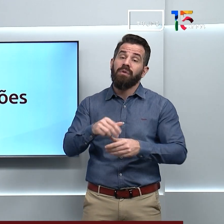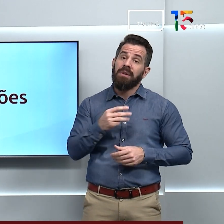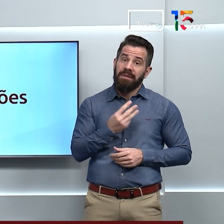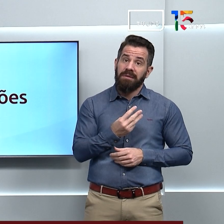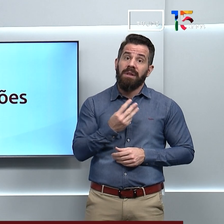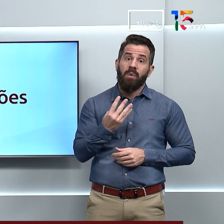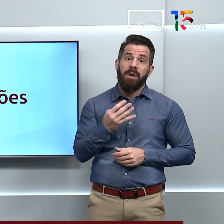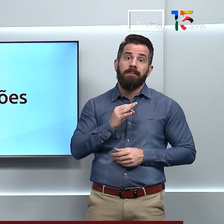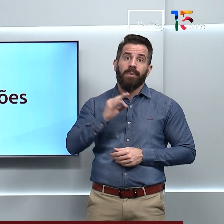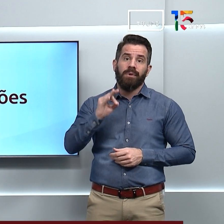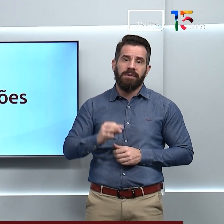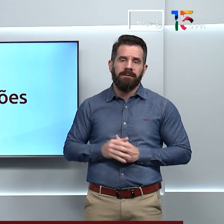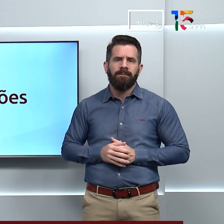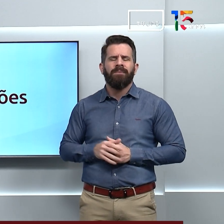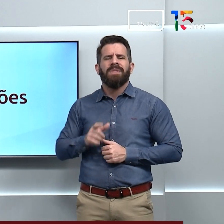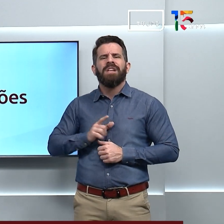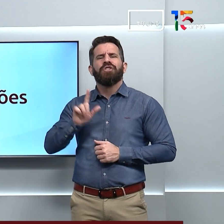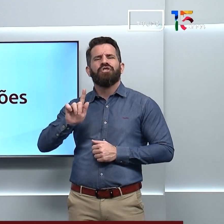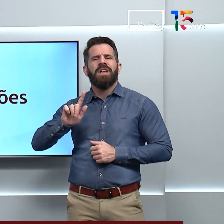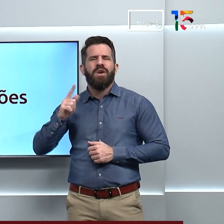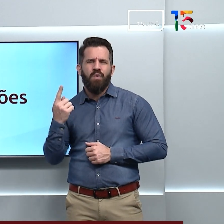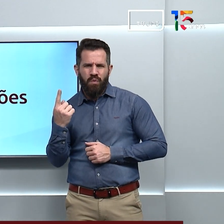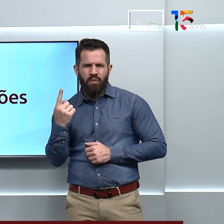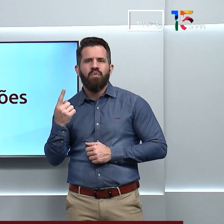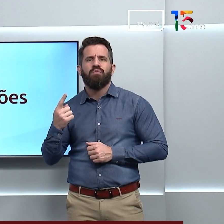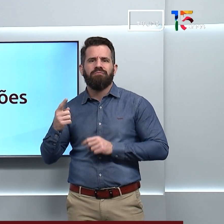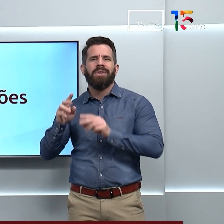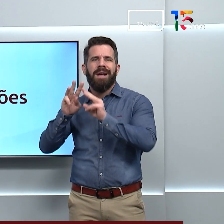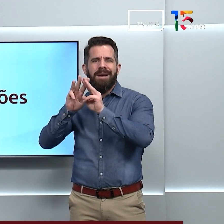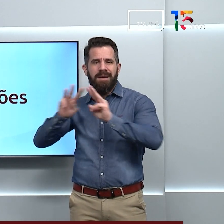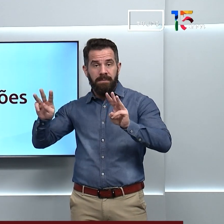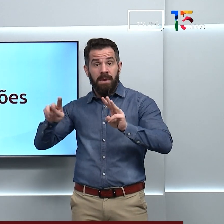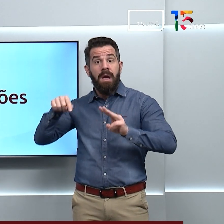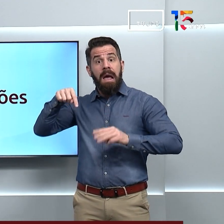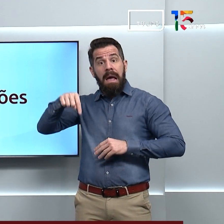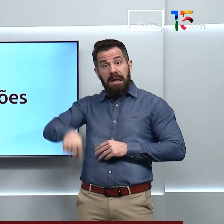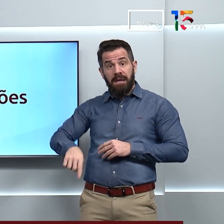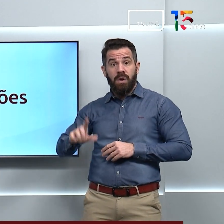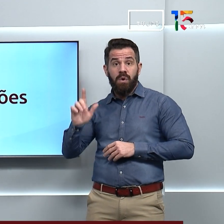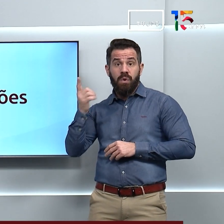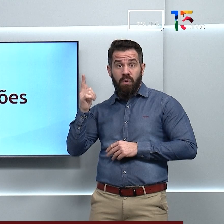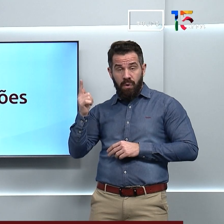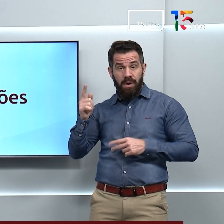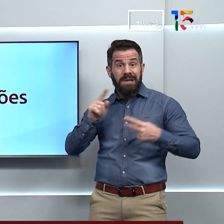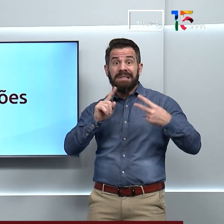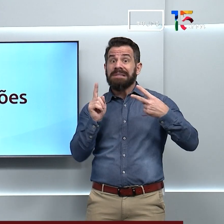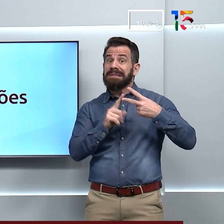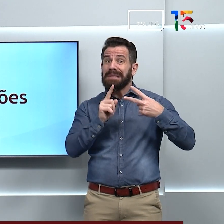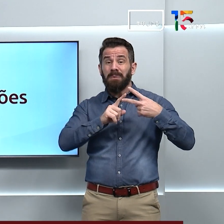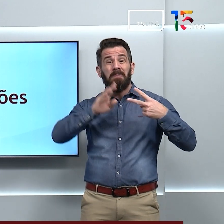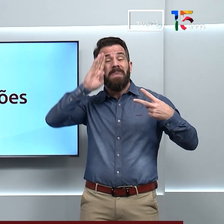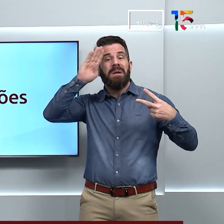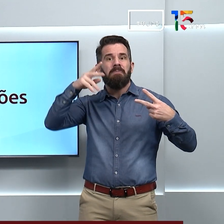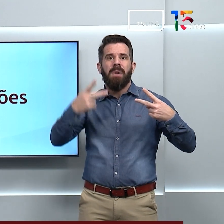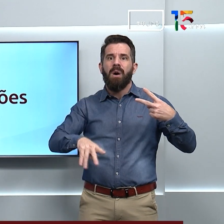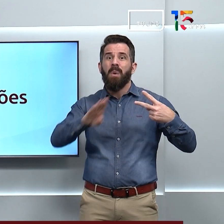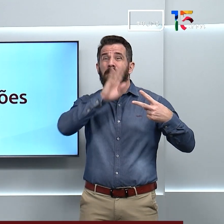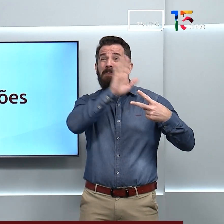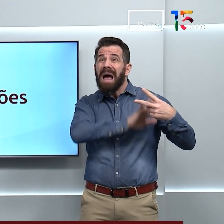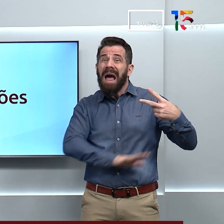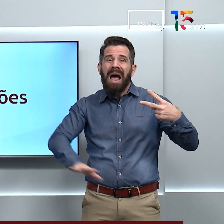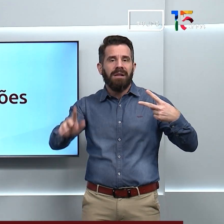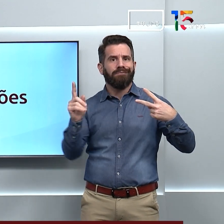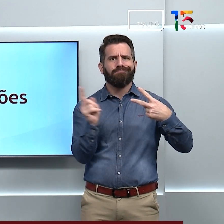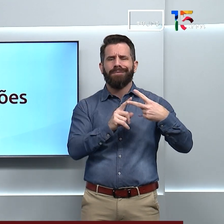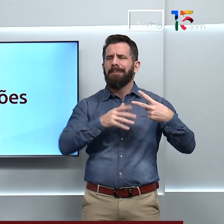um ranking que foi feito pelo G1, o percentual de abstenção aqui em Goiânia foi considerado o segundo maior do país entre as capitais